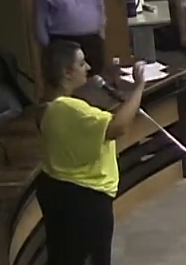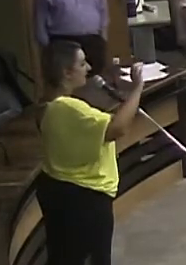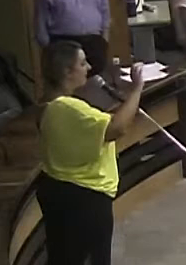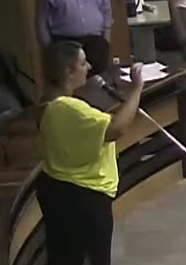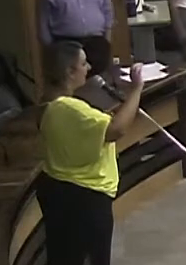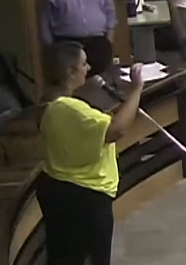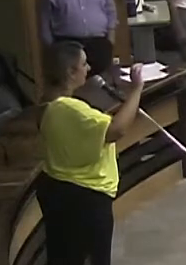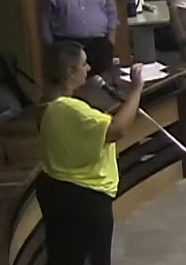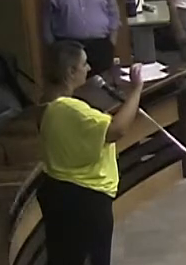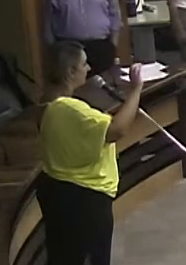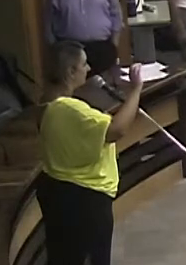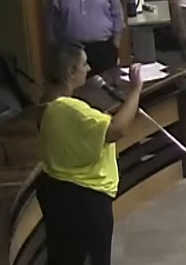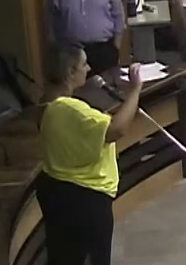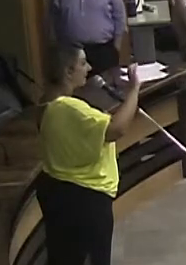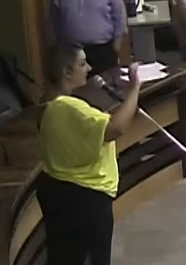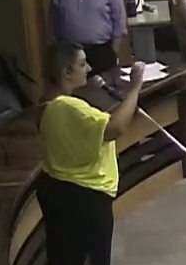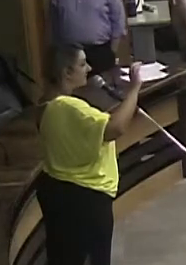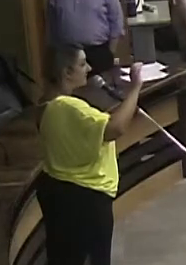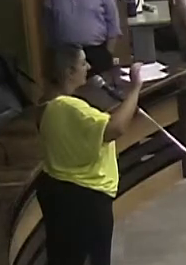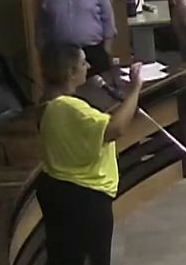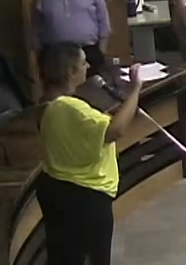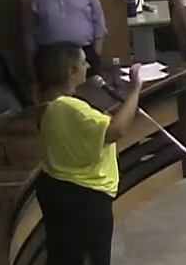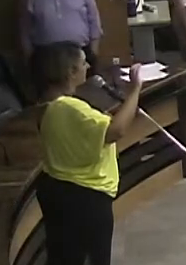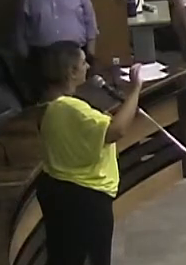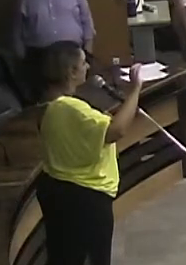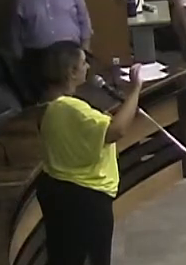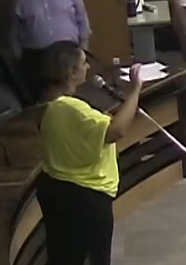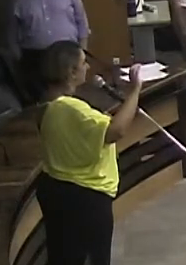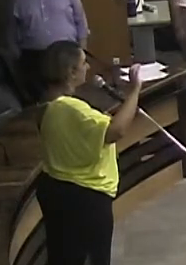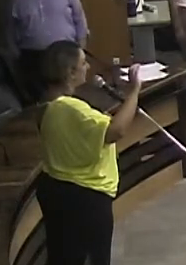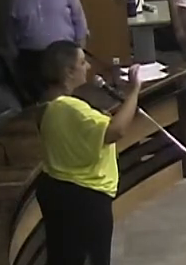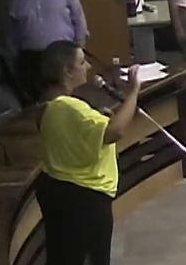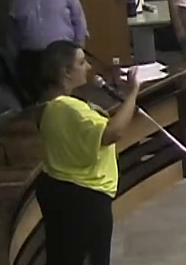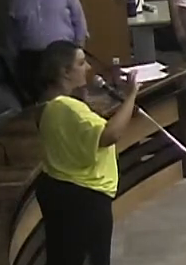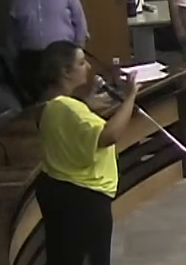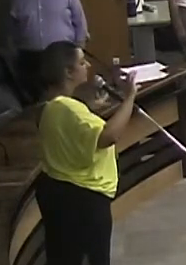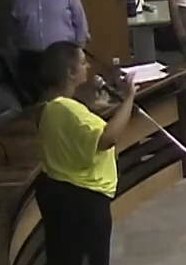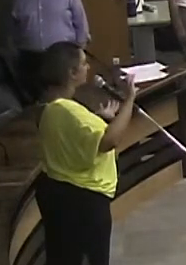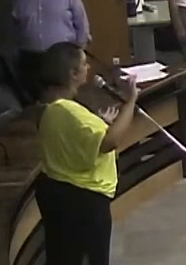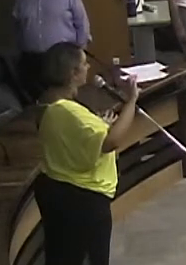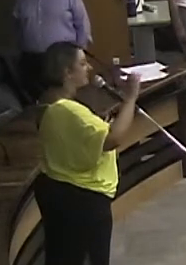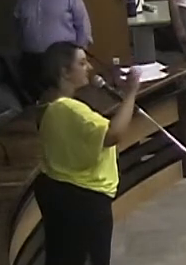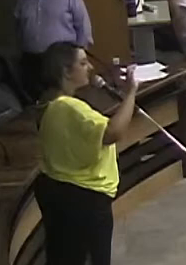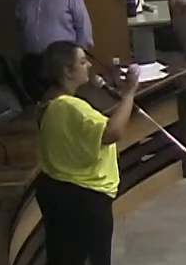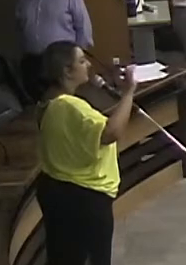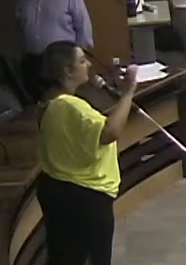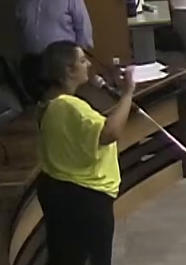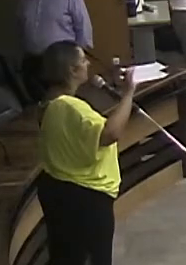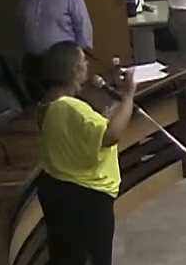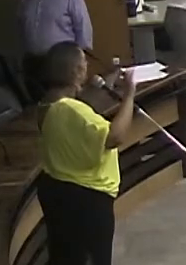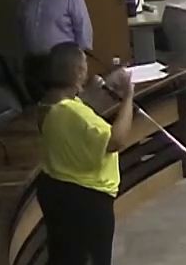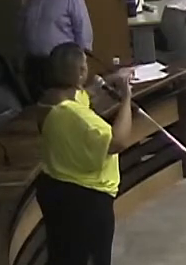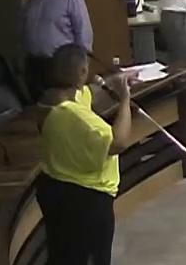é parado, cedilha é balançando. E aí eu já vou ensinar vocês que esse sinal aqui é D.